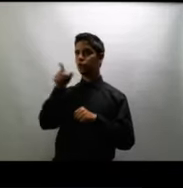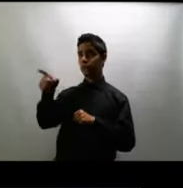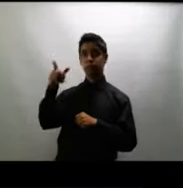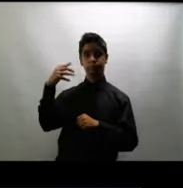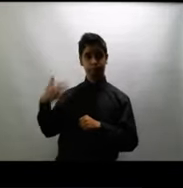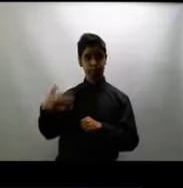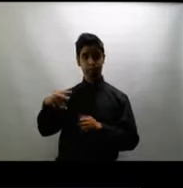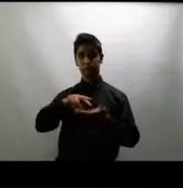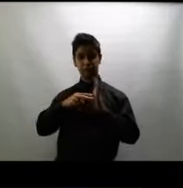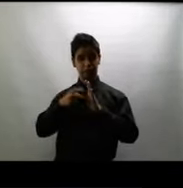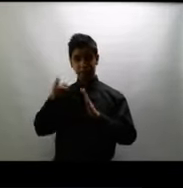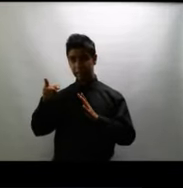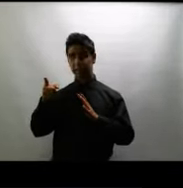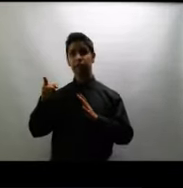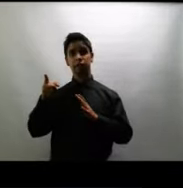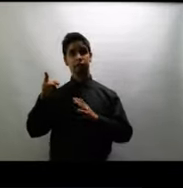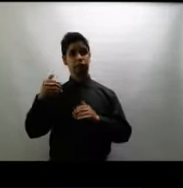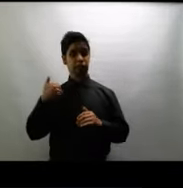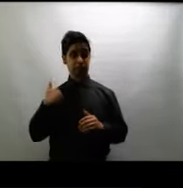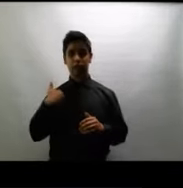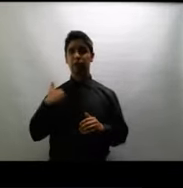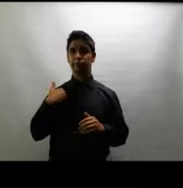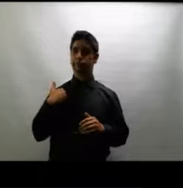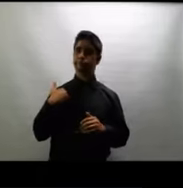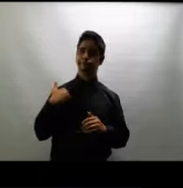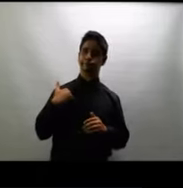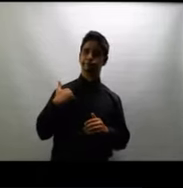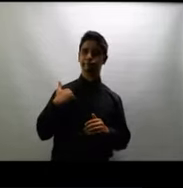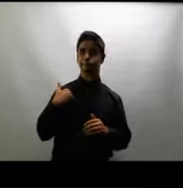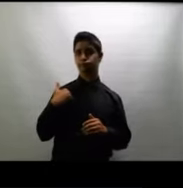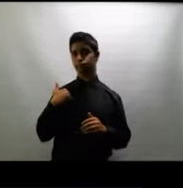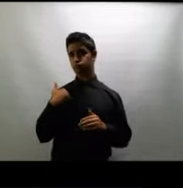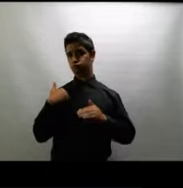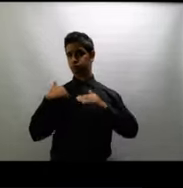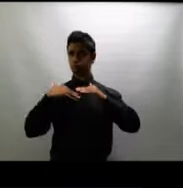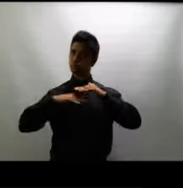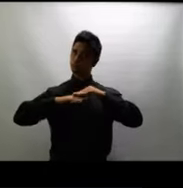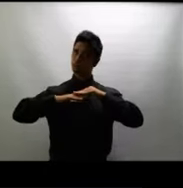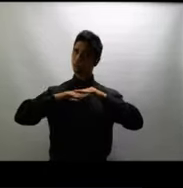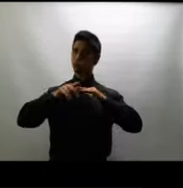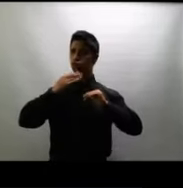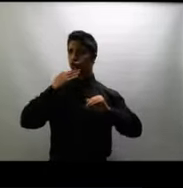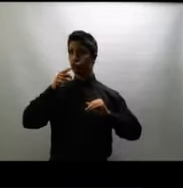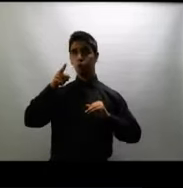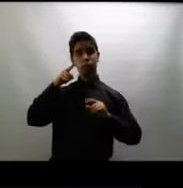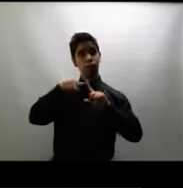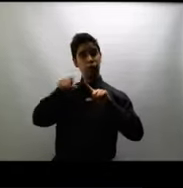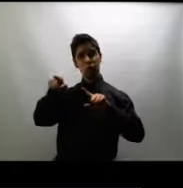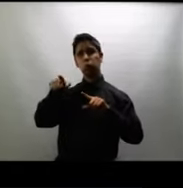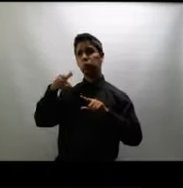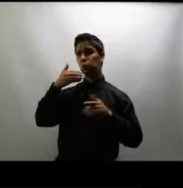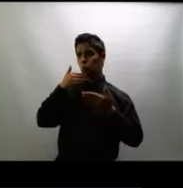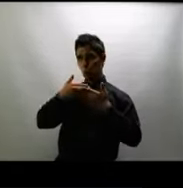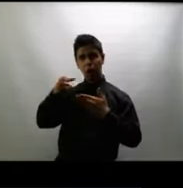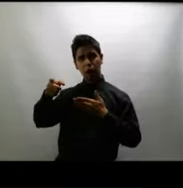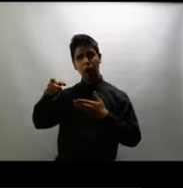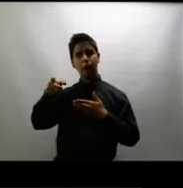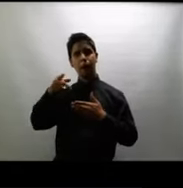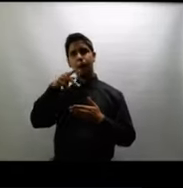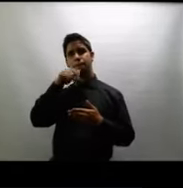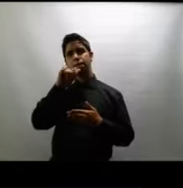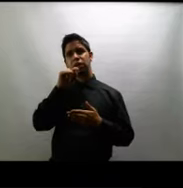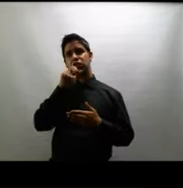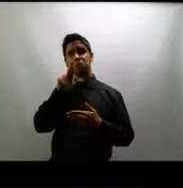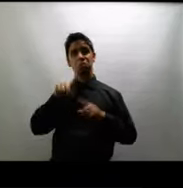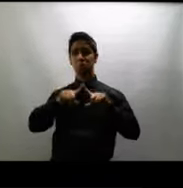él, o sea, sí. Standing tenía. Pero, sí, pues, así pasa. Y de repente, no se sabe qué pasó,